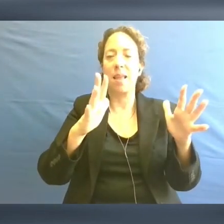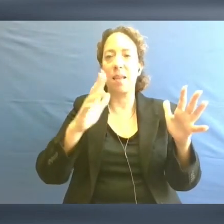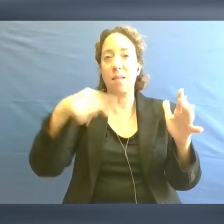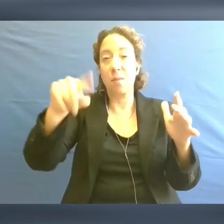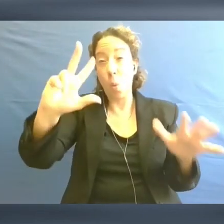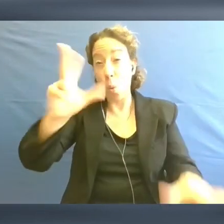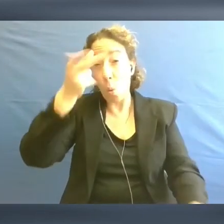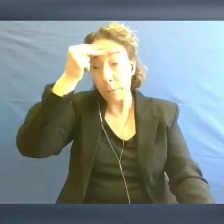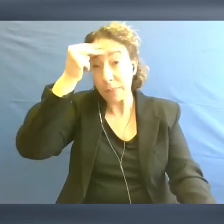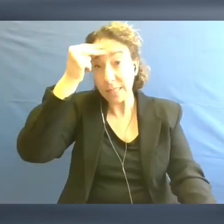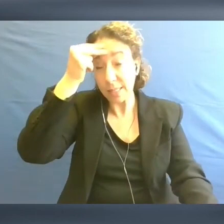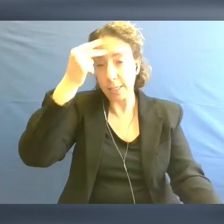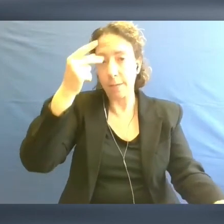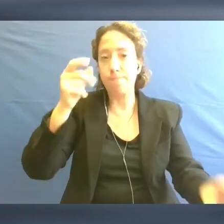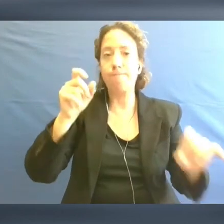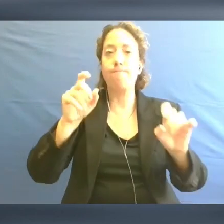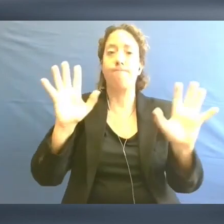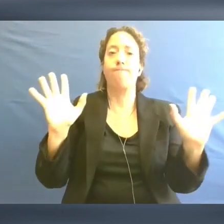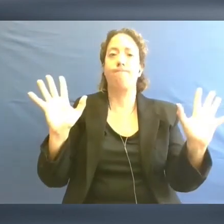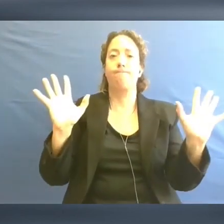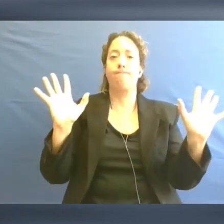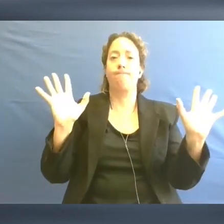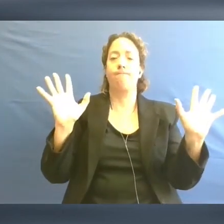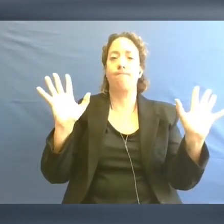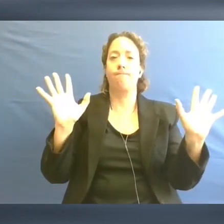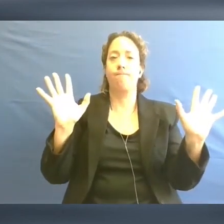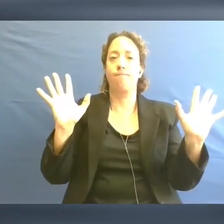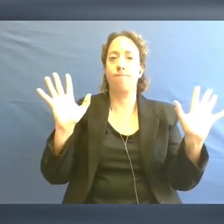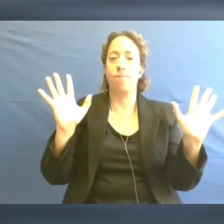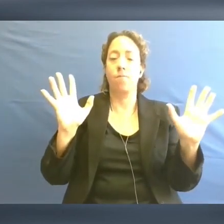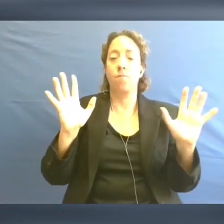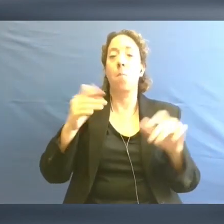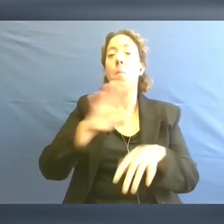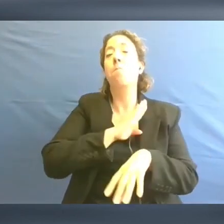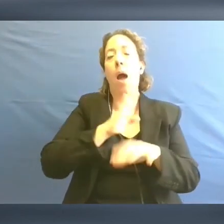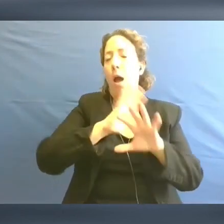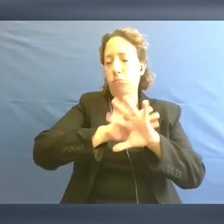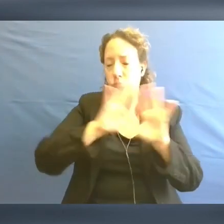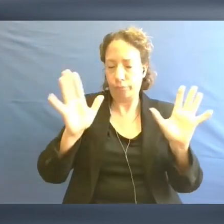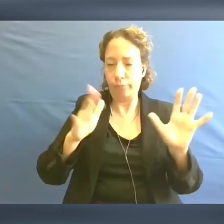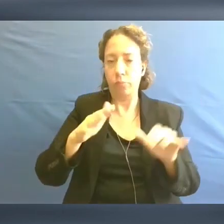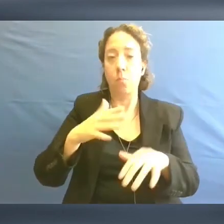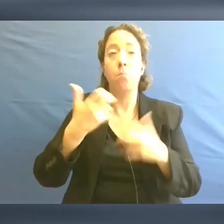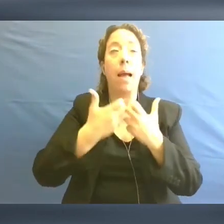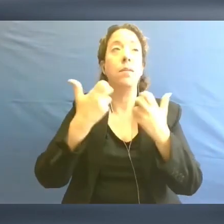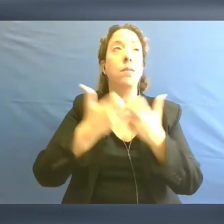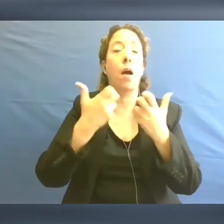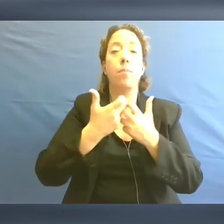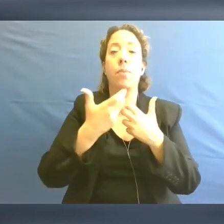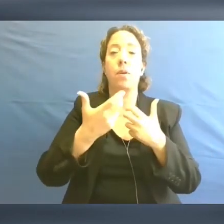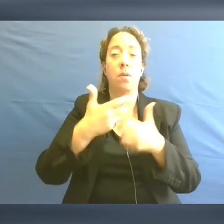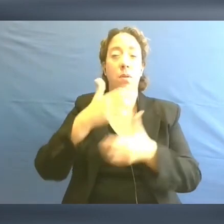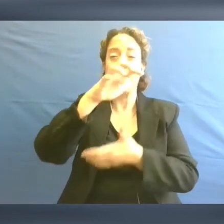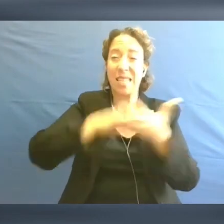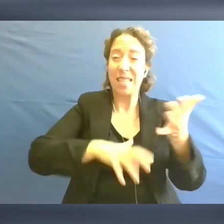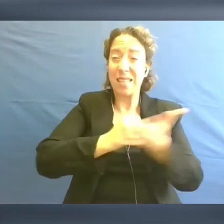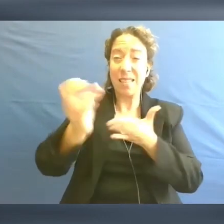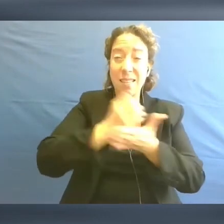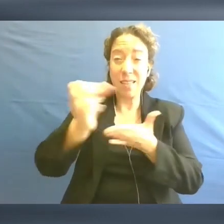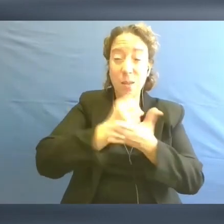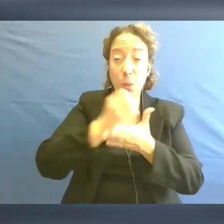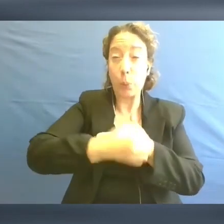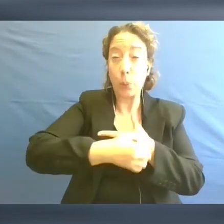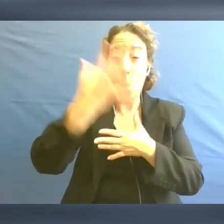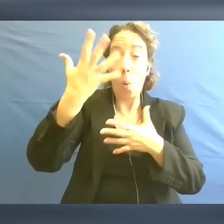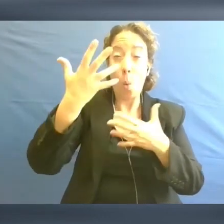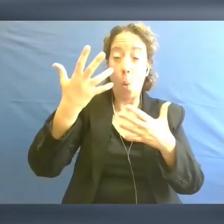comprises par les personnes handicapées de la vue, pour différentes raisons. Mais la raison principale, c'est qu'il y a peut-être trop d'informations et que ce